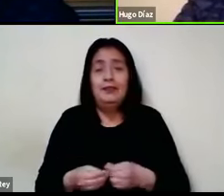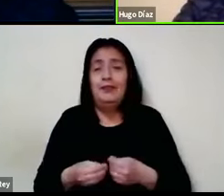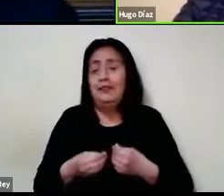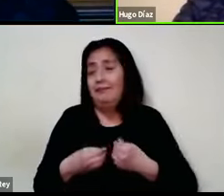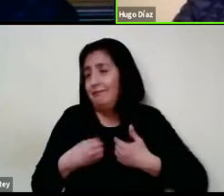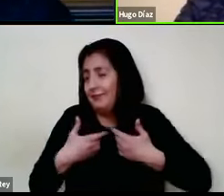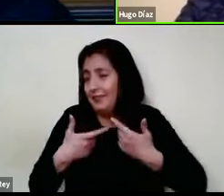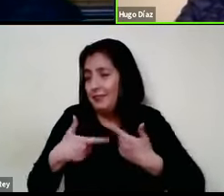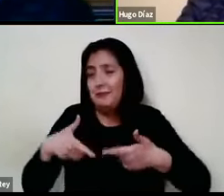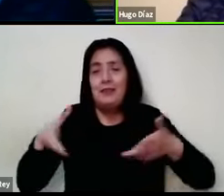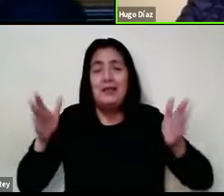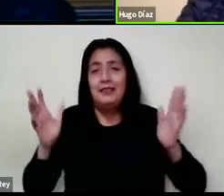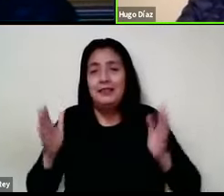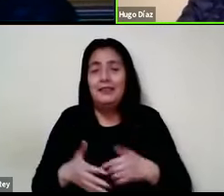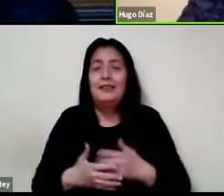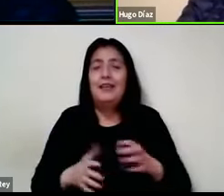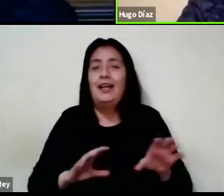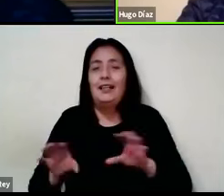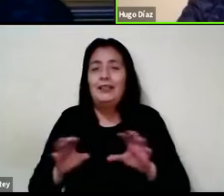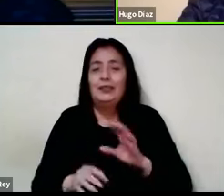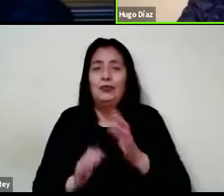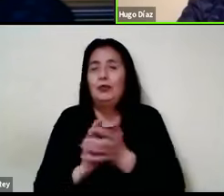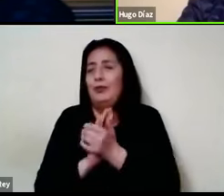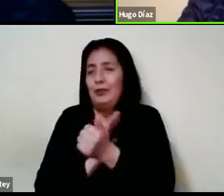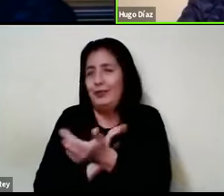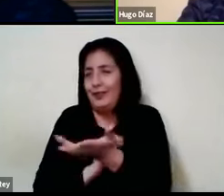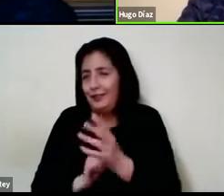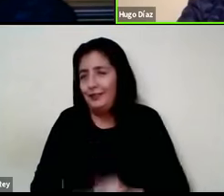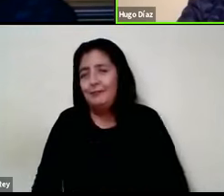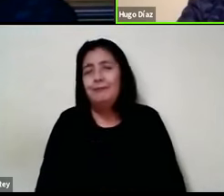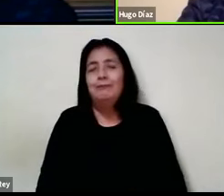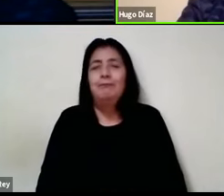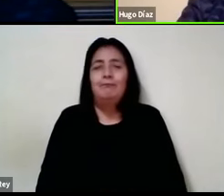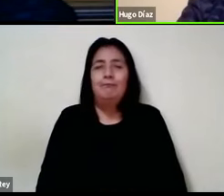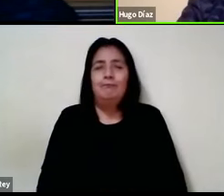soltarse, para que puedan desarrollar todo su talento?